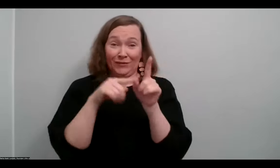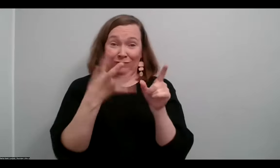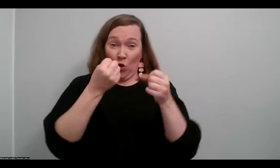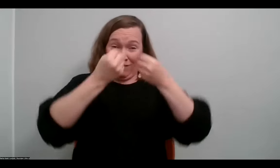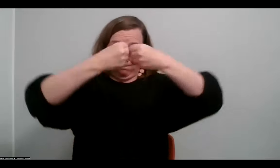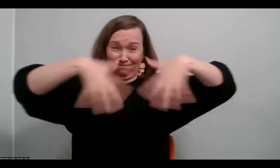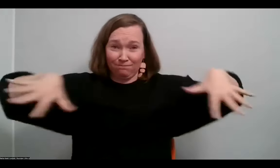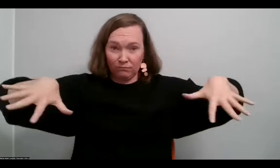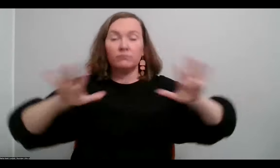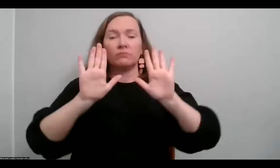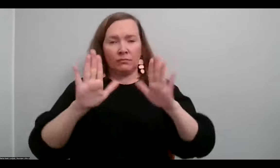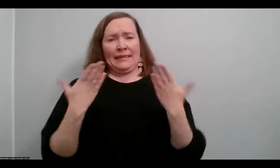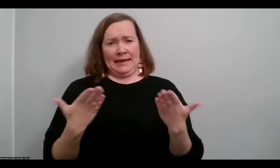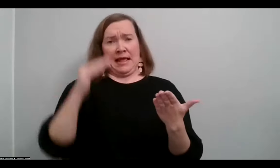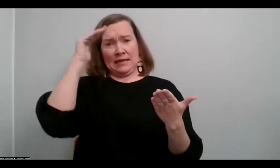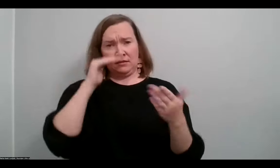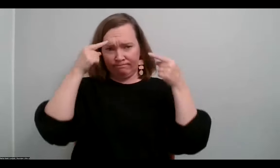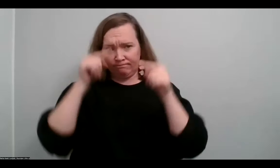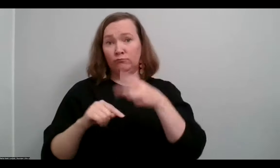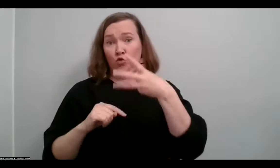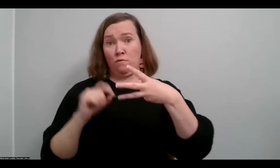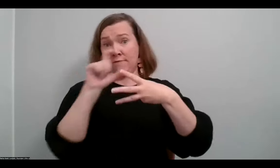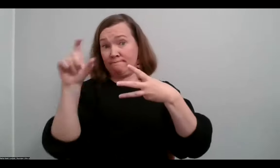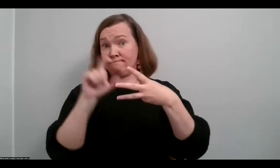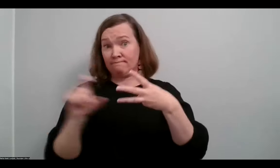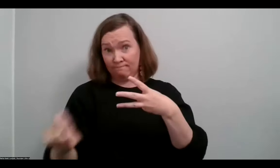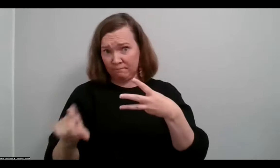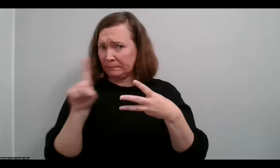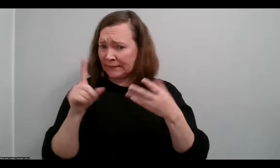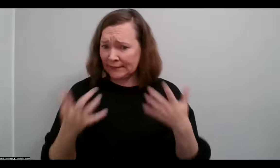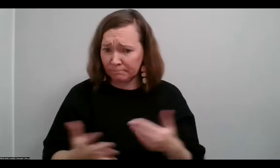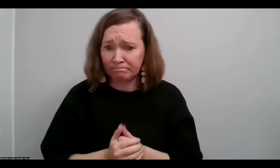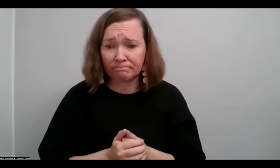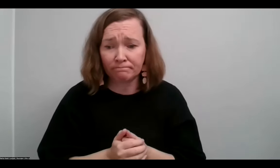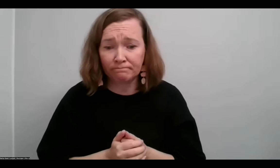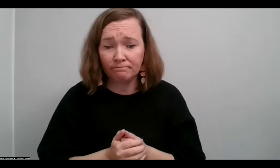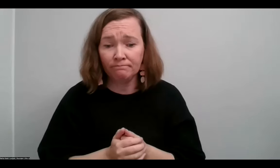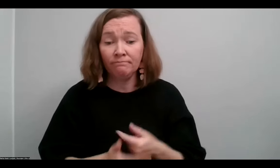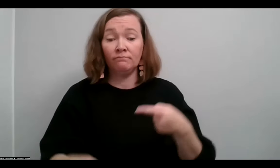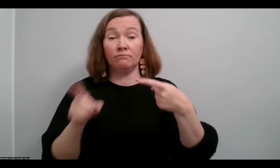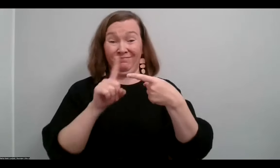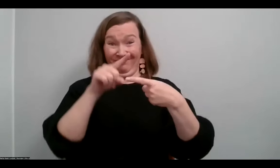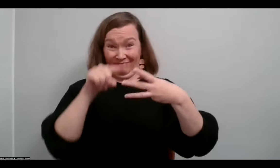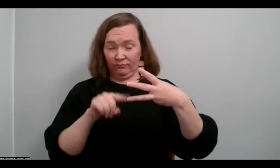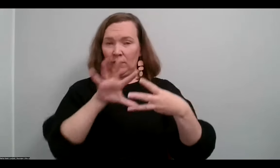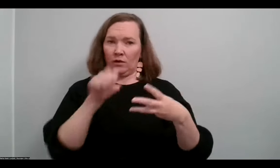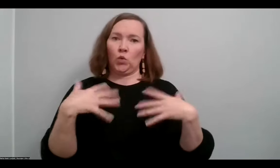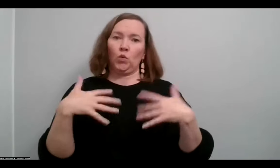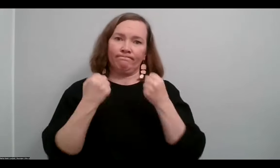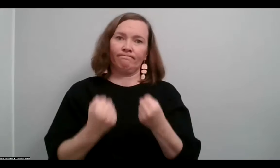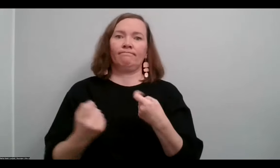Tiedonsaanti. Terminähän on hyvin laaja ja sisältää hyvin paljon erilaisia asioita. Tänä iltana keskitymme 3